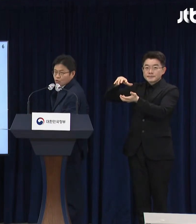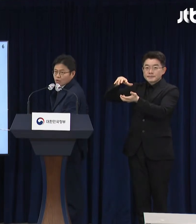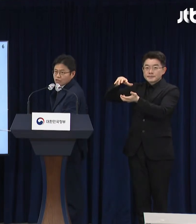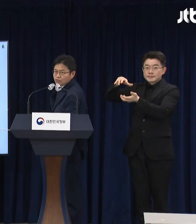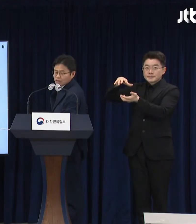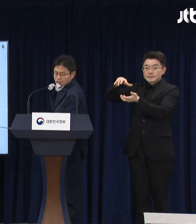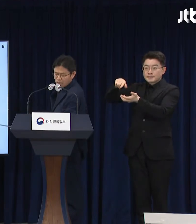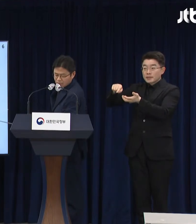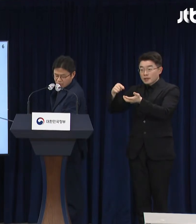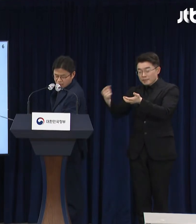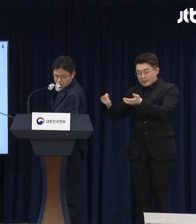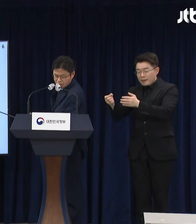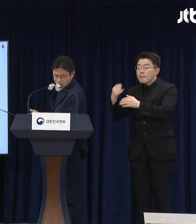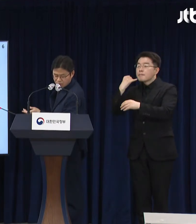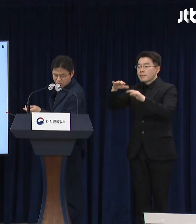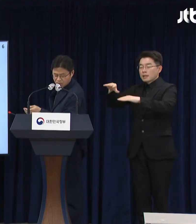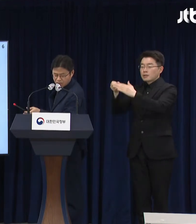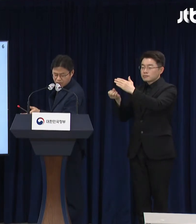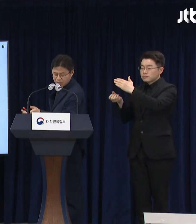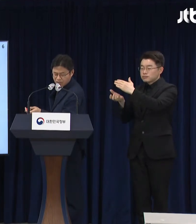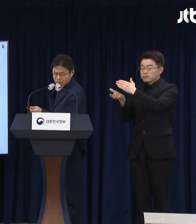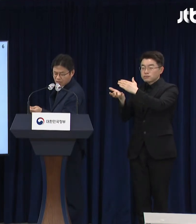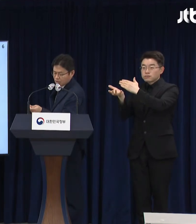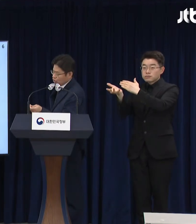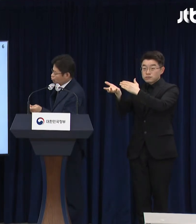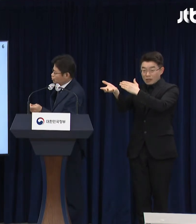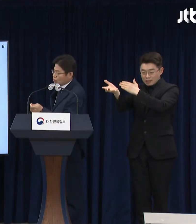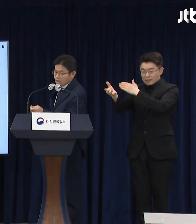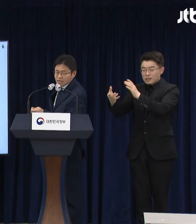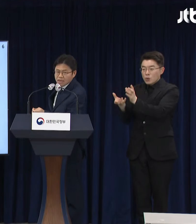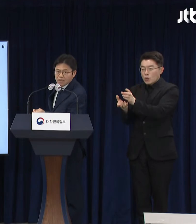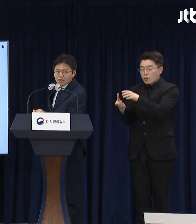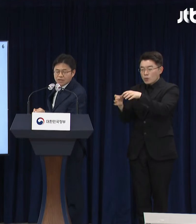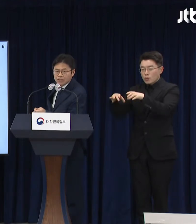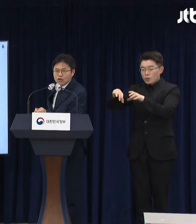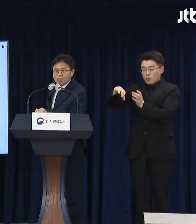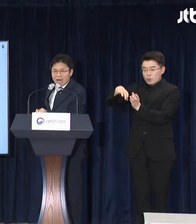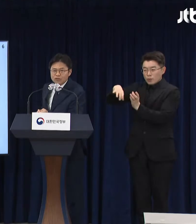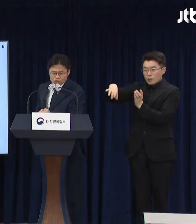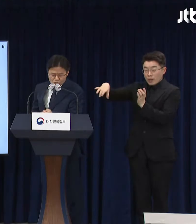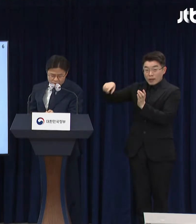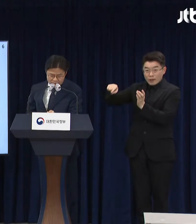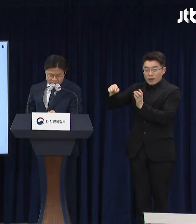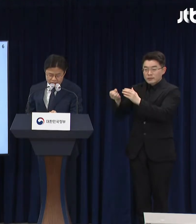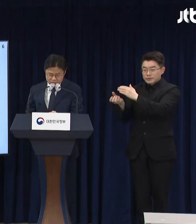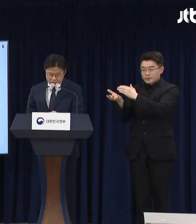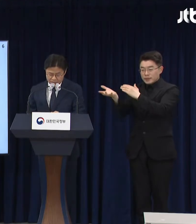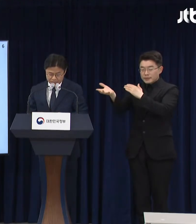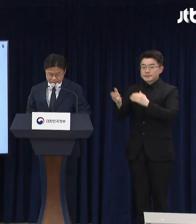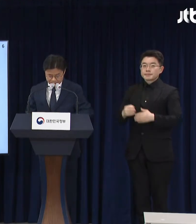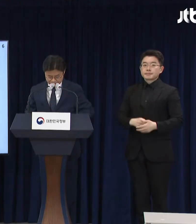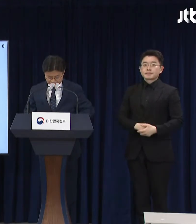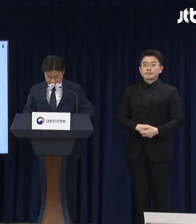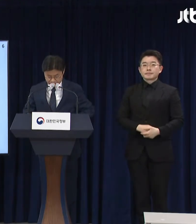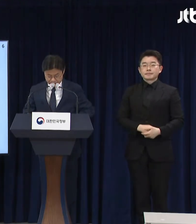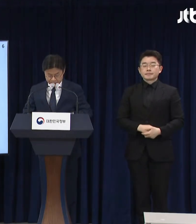방출 터널로 가게 되는 이 구성이 희석 방출 설비가 되겠습니다.